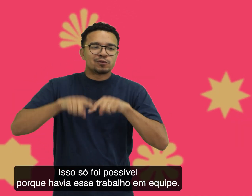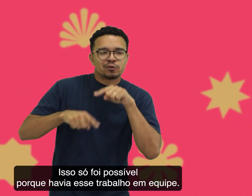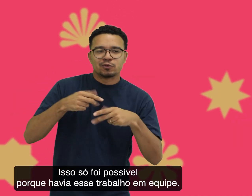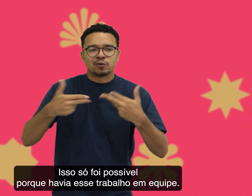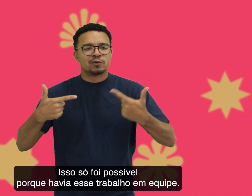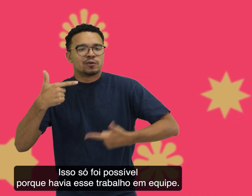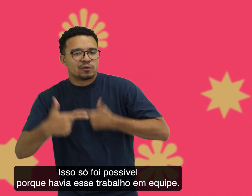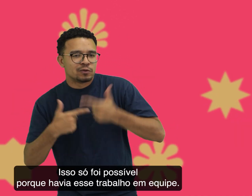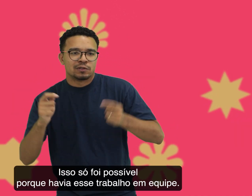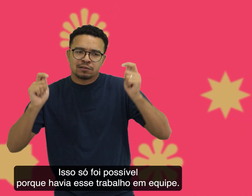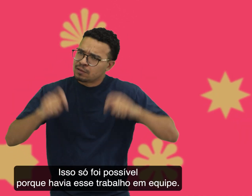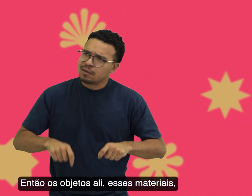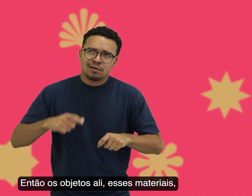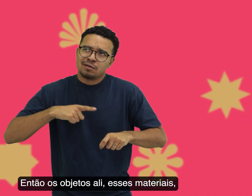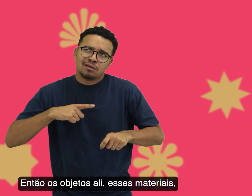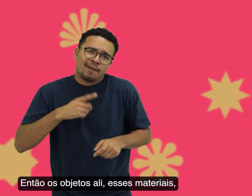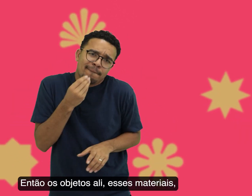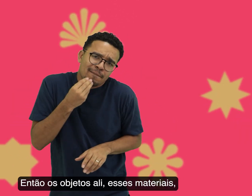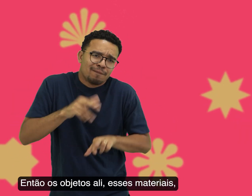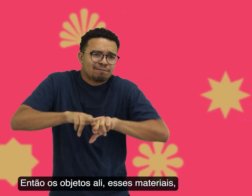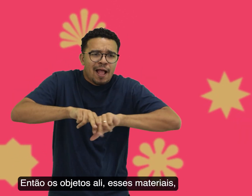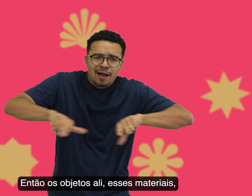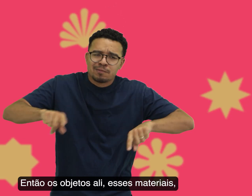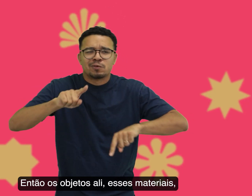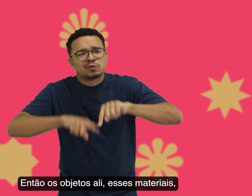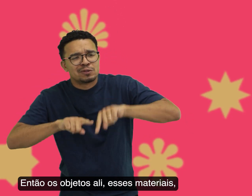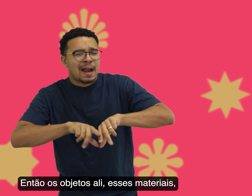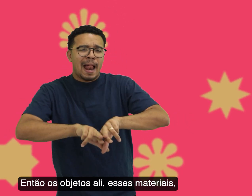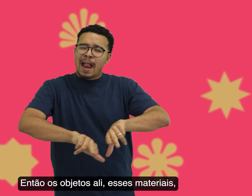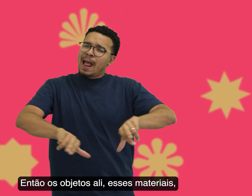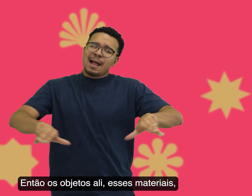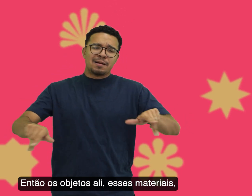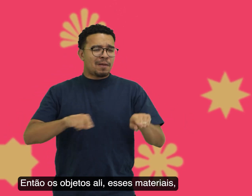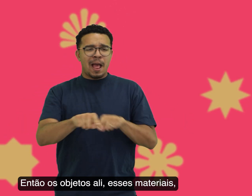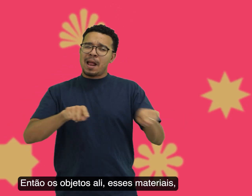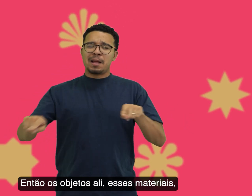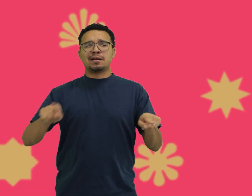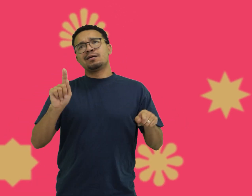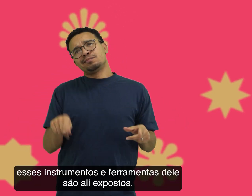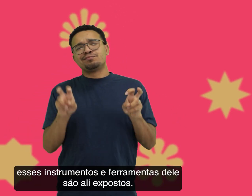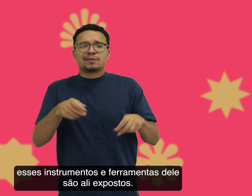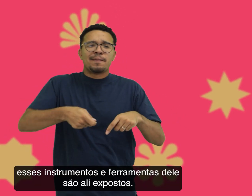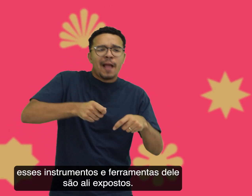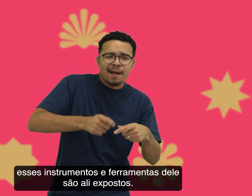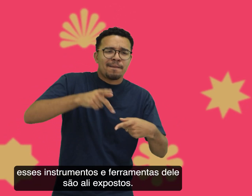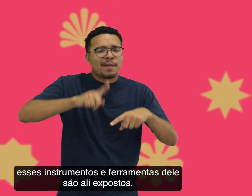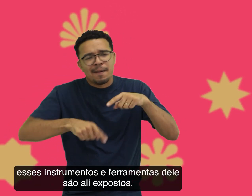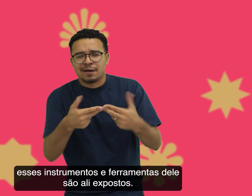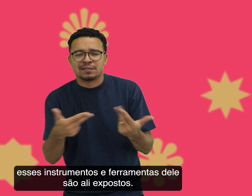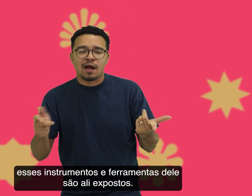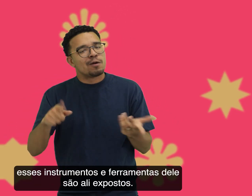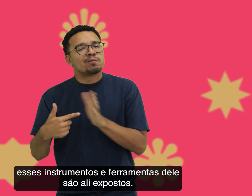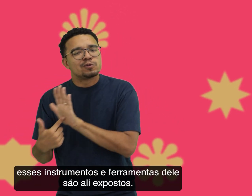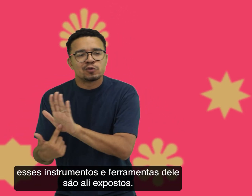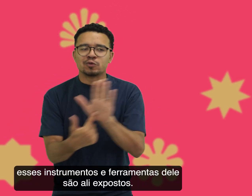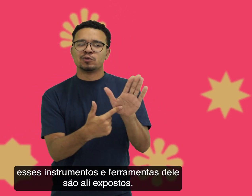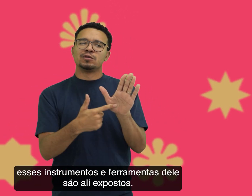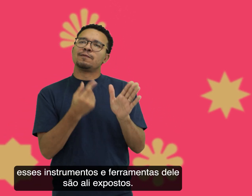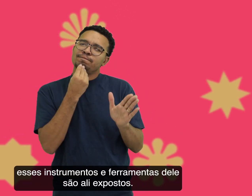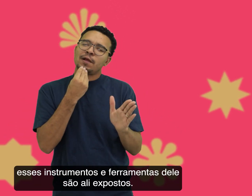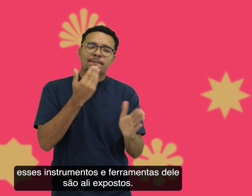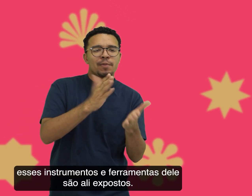possível porque havia esse trabalho em equipe. Então, os objetos ali, esses materiais, esses instrumentos